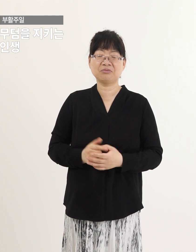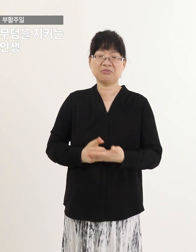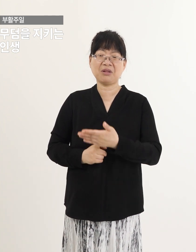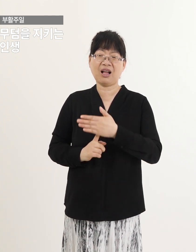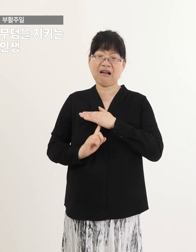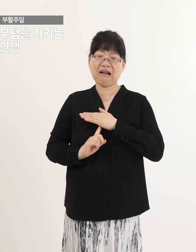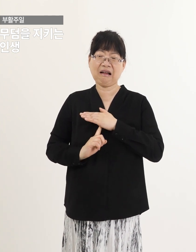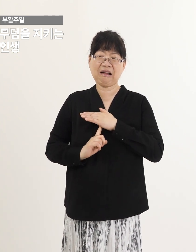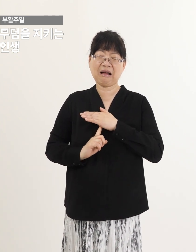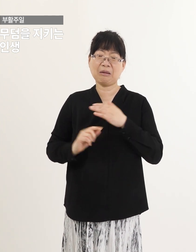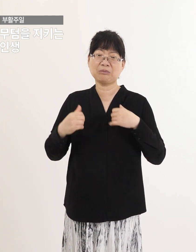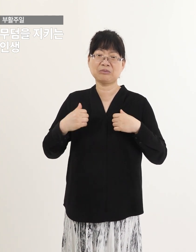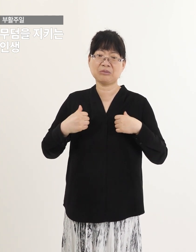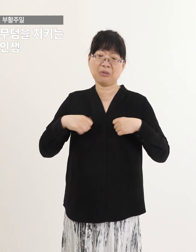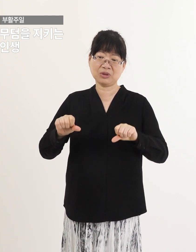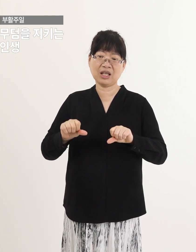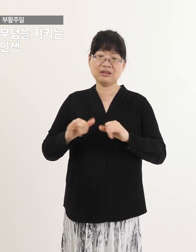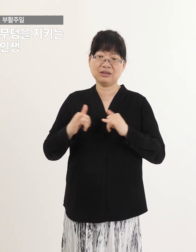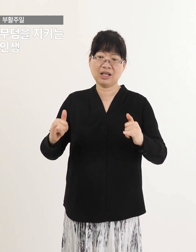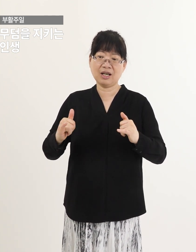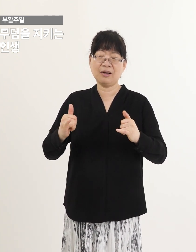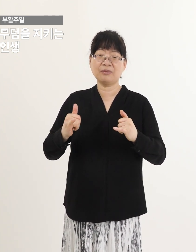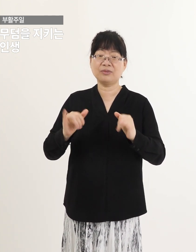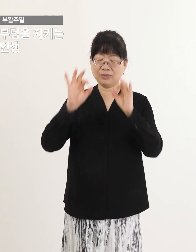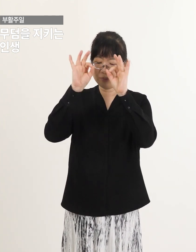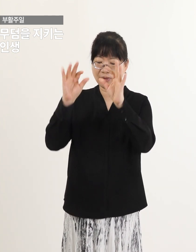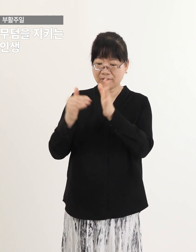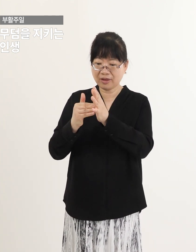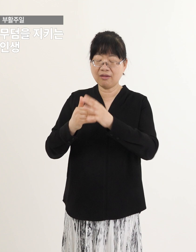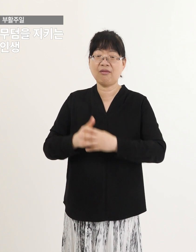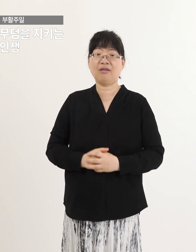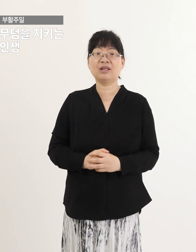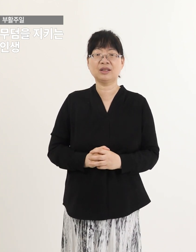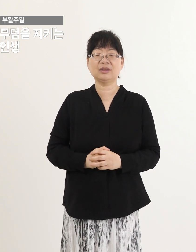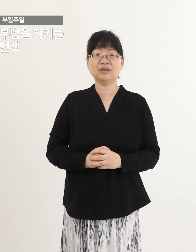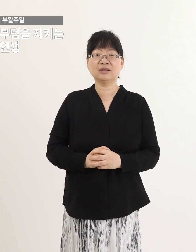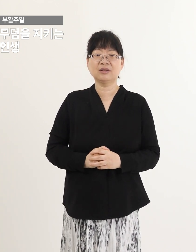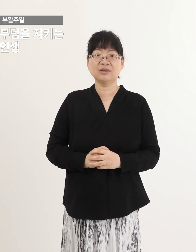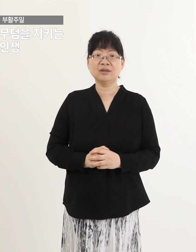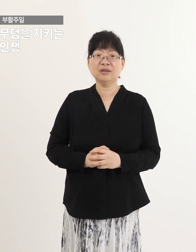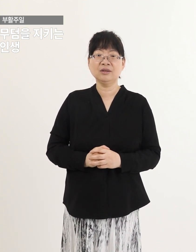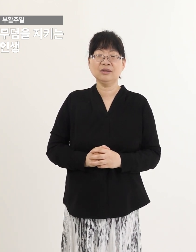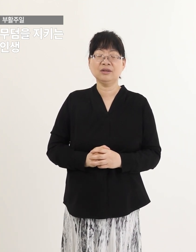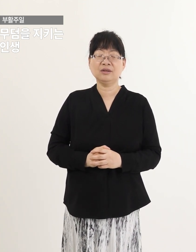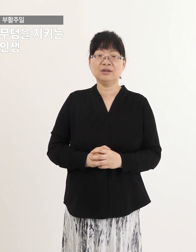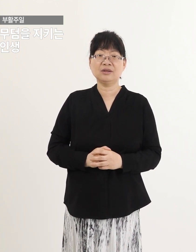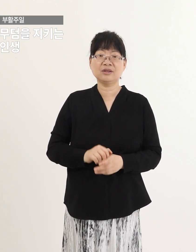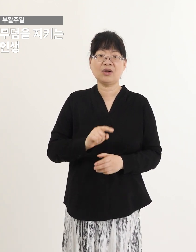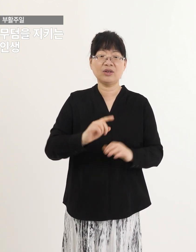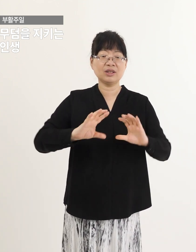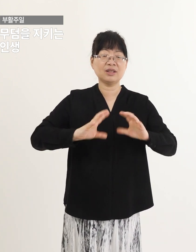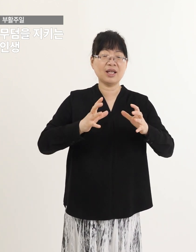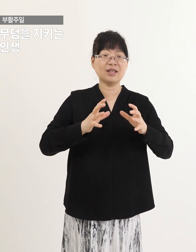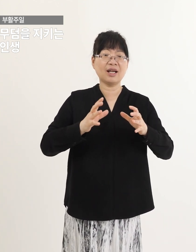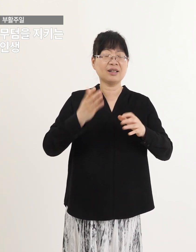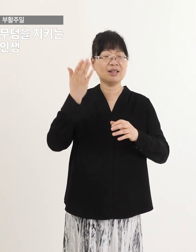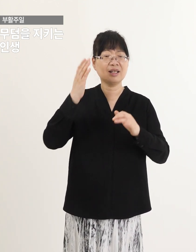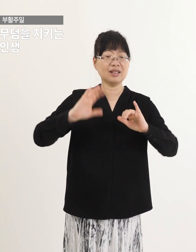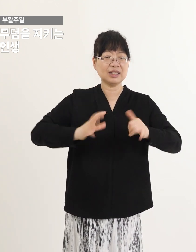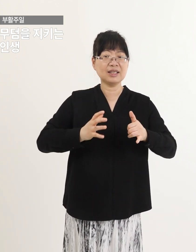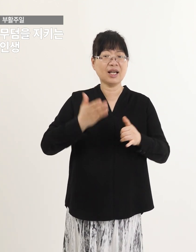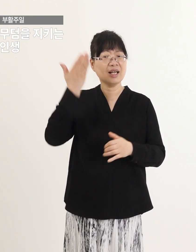좌절에 넘어지고 이런 사람들이 있어요. 그걸 무슨 논리로